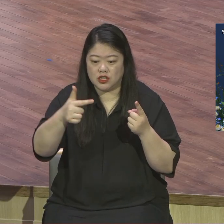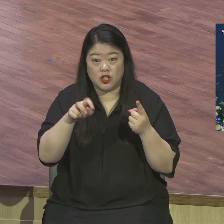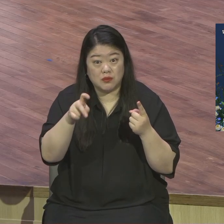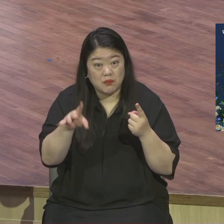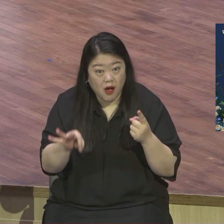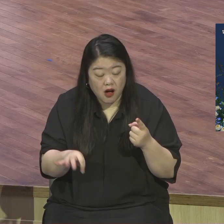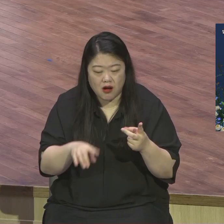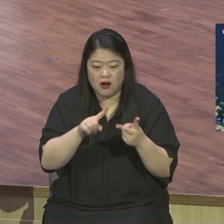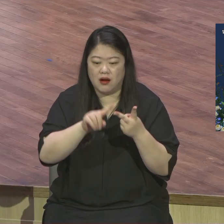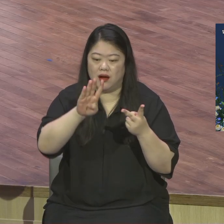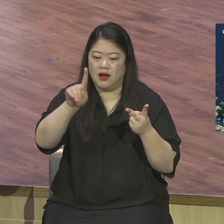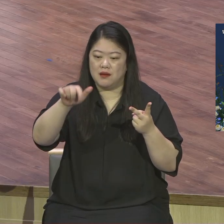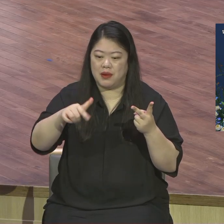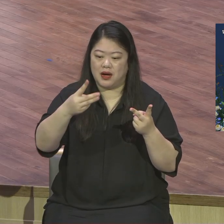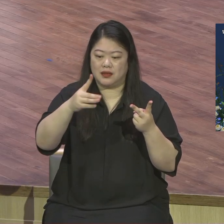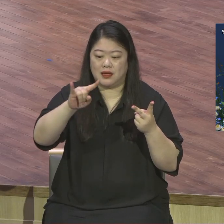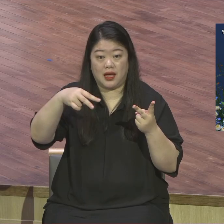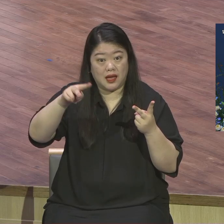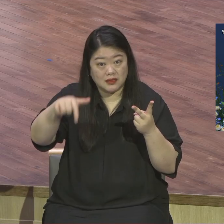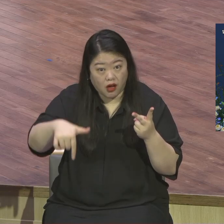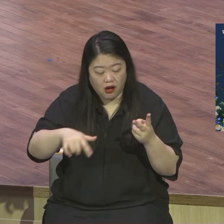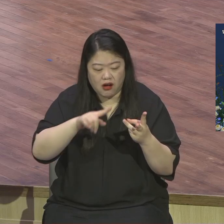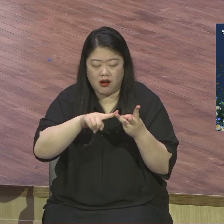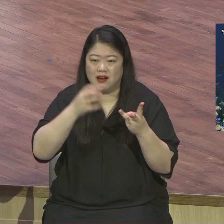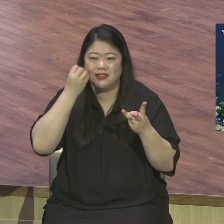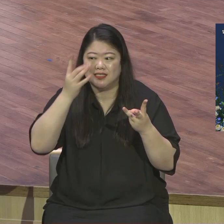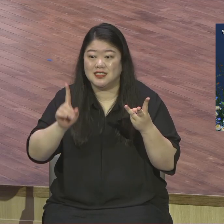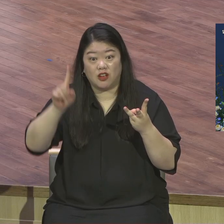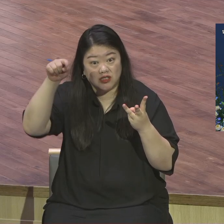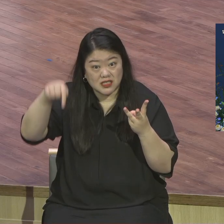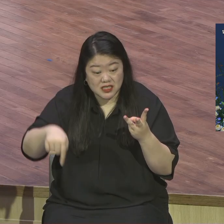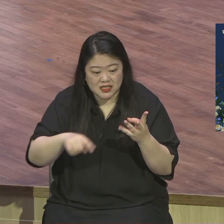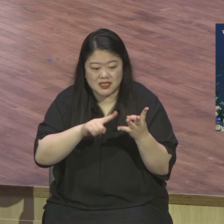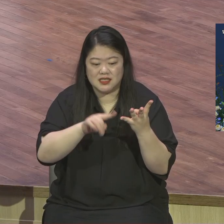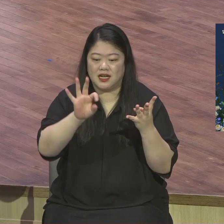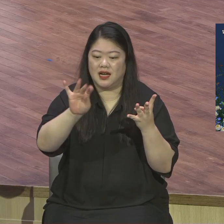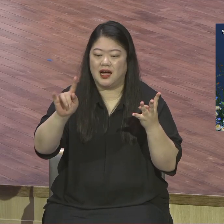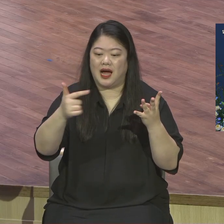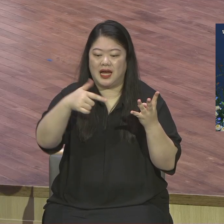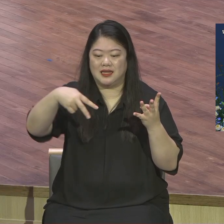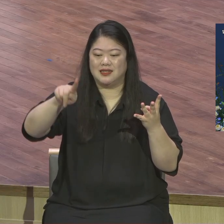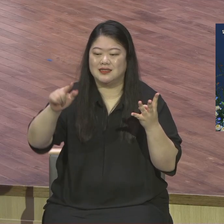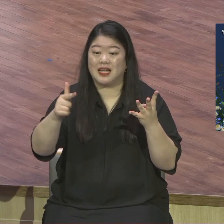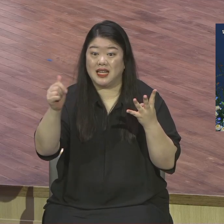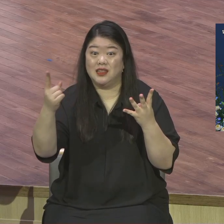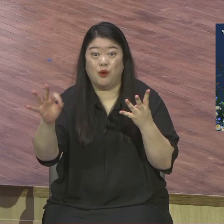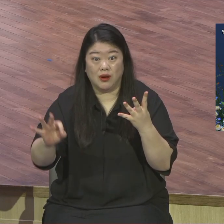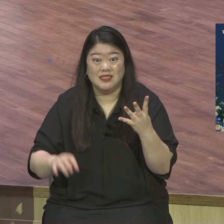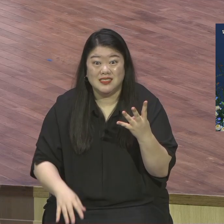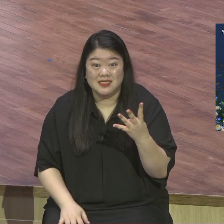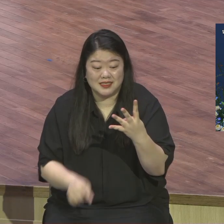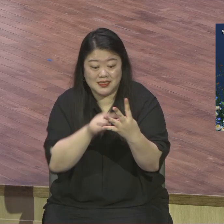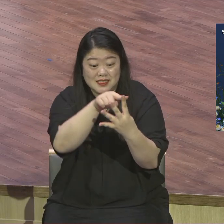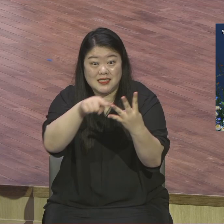이런 신천지 이런 안상호 싹 다 신학을 한 적이 없어요.